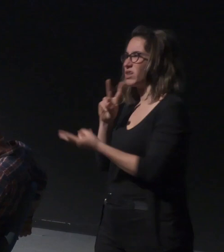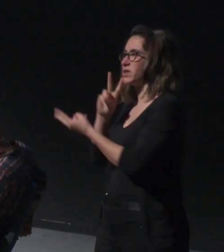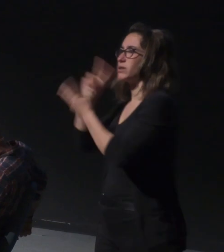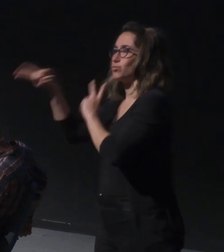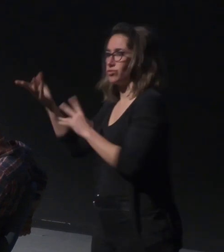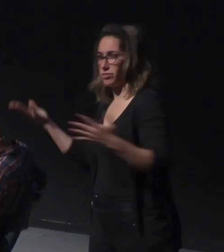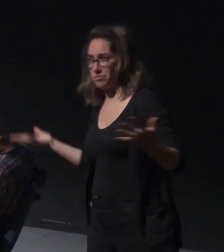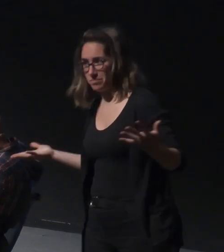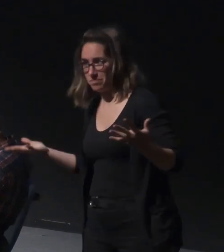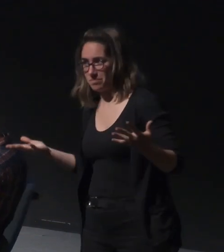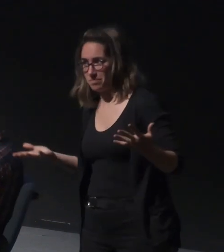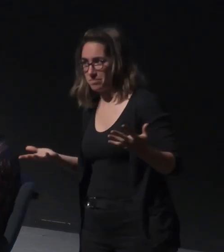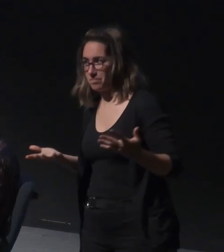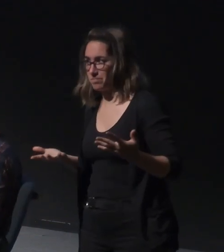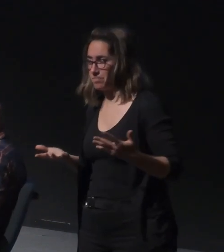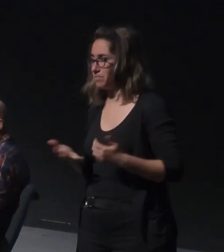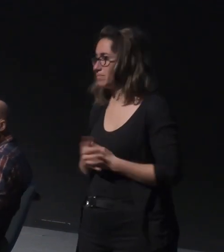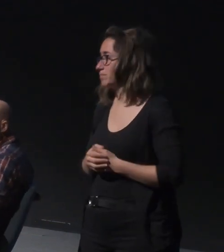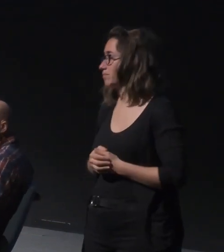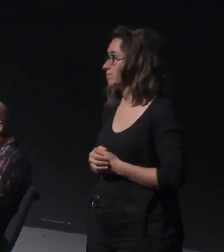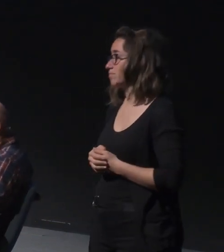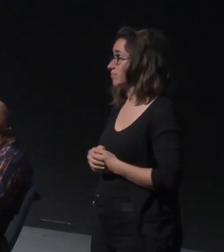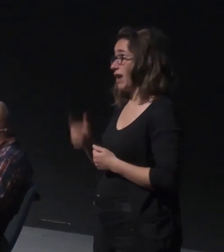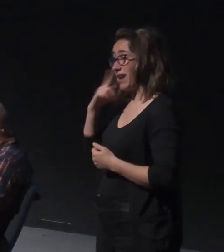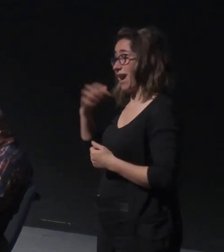hijo cuando se le recrimina? No fuiste deseado.